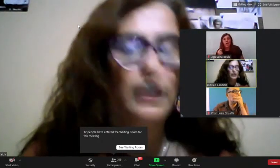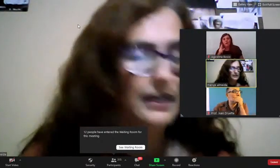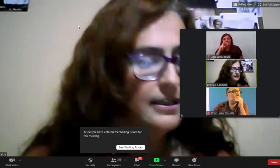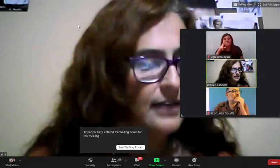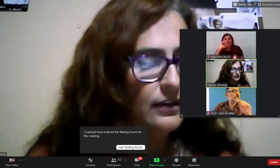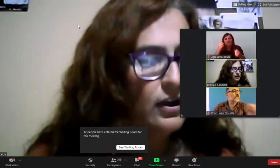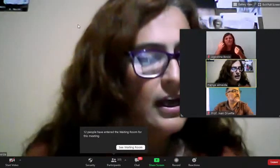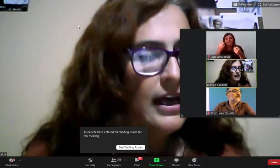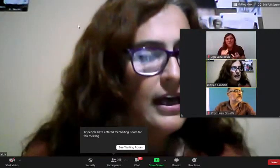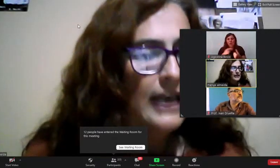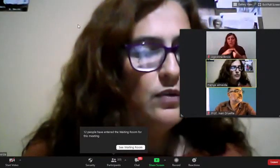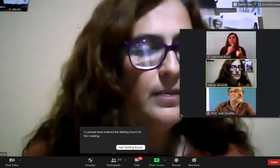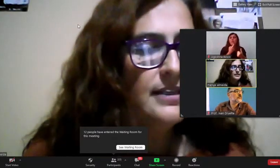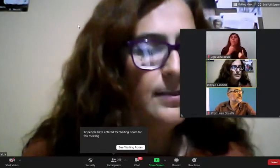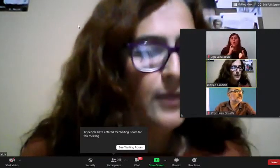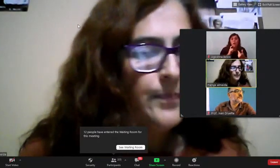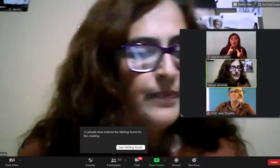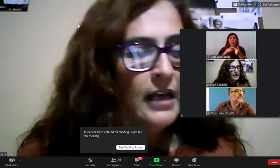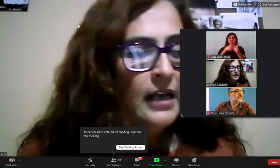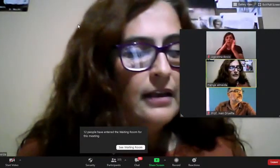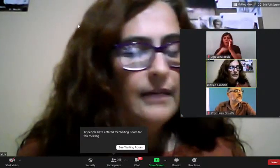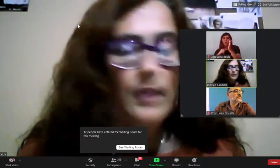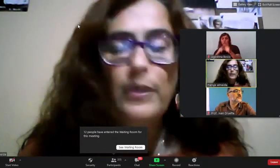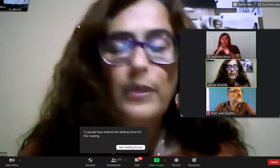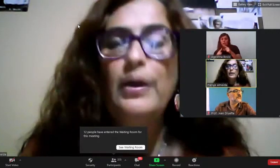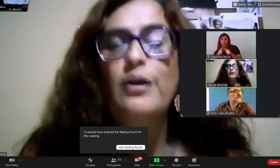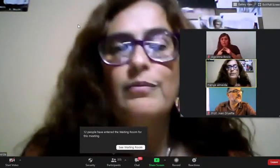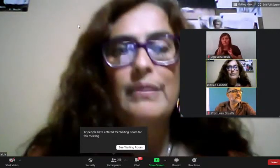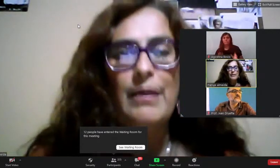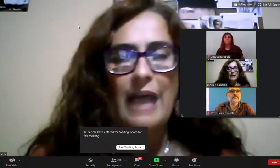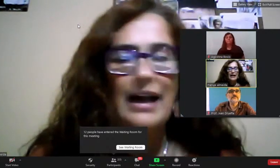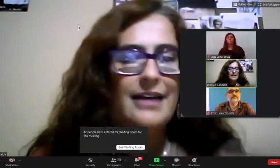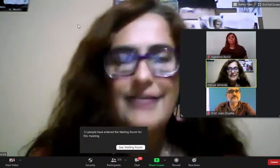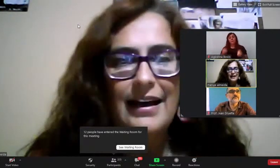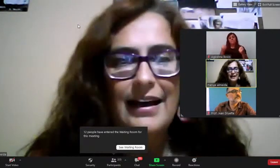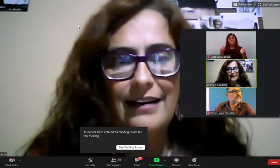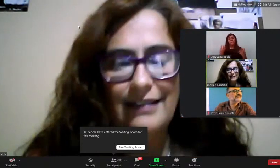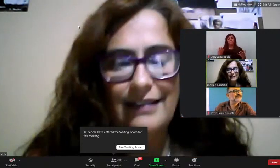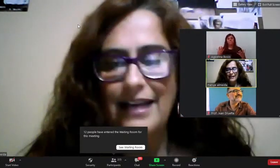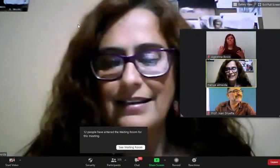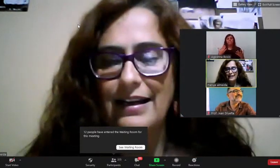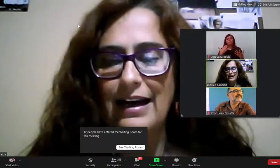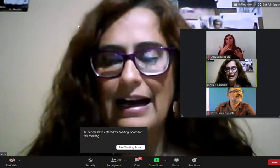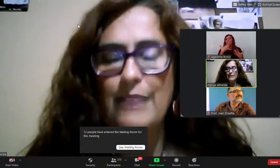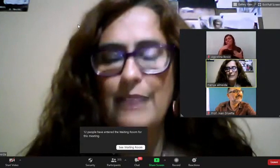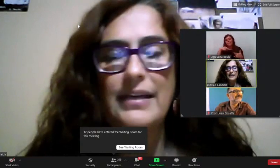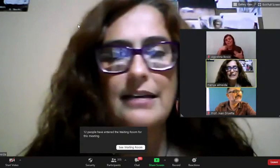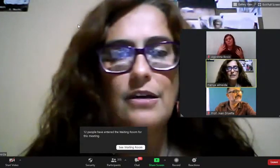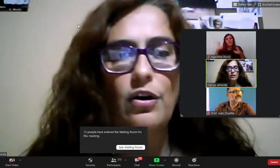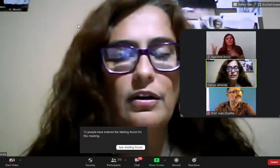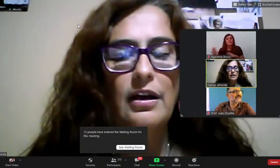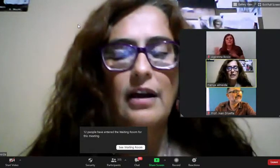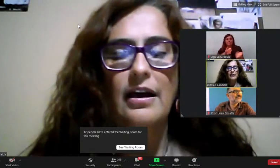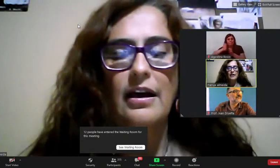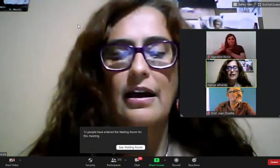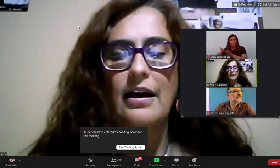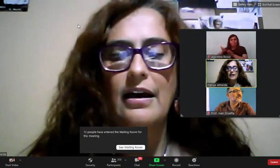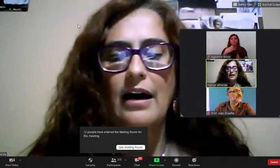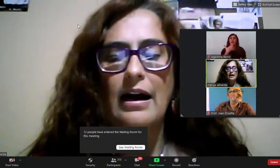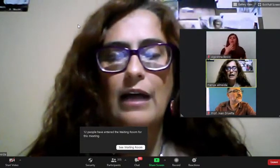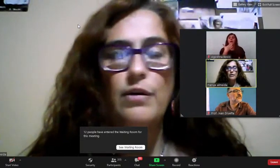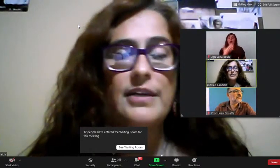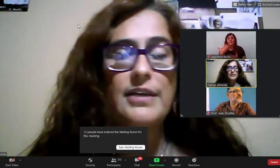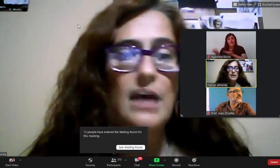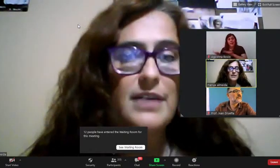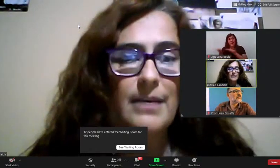todo lo que van diciendo. Eso en principio. Después, bueno, agradecer a la invitación,